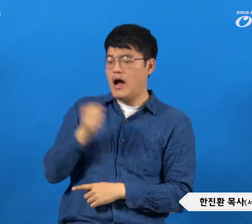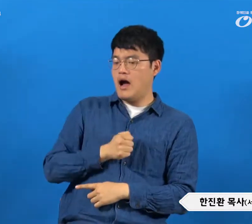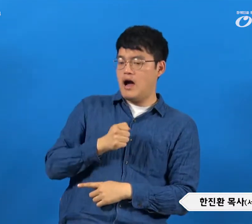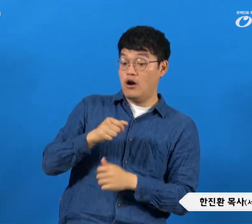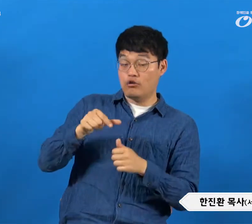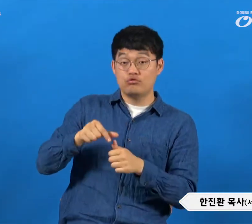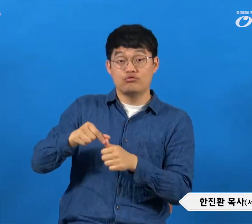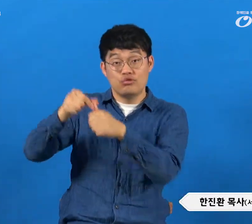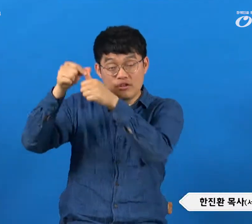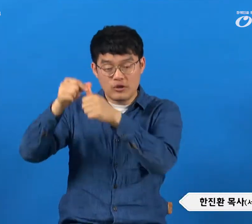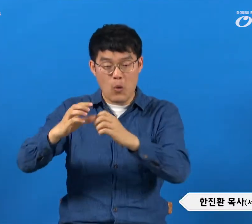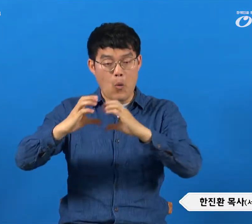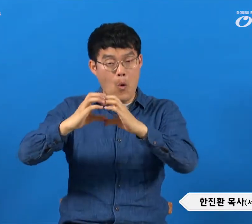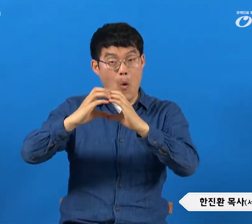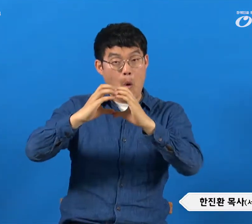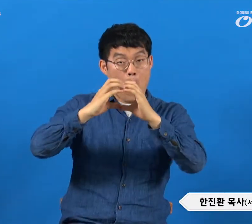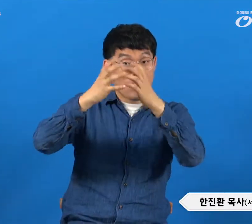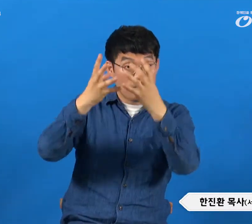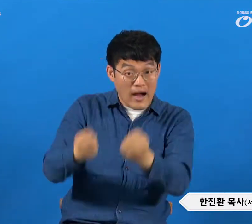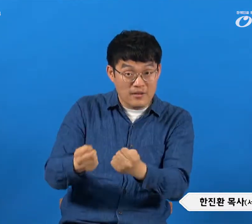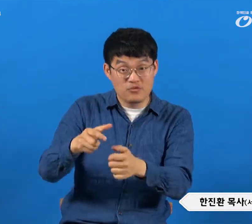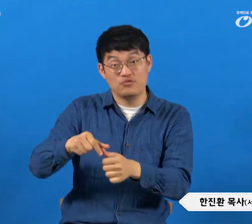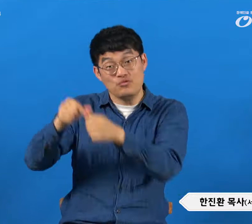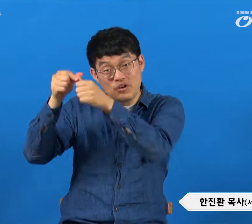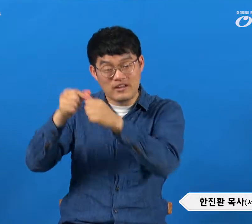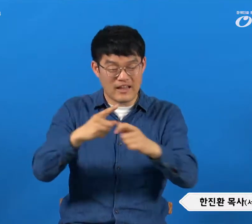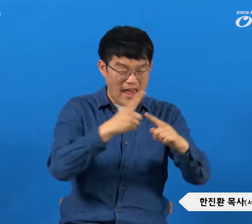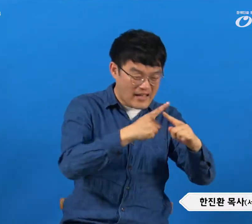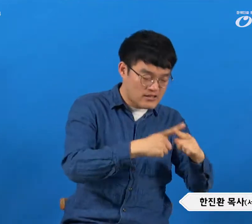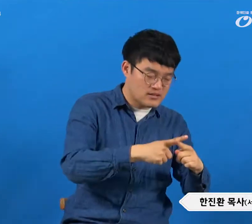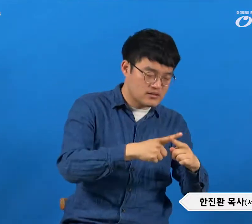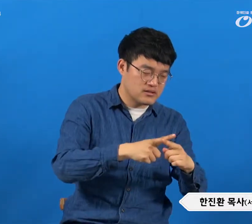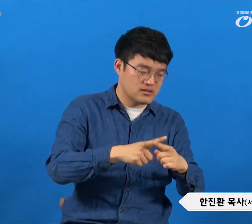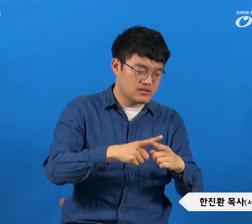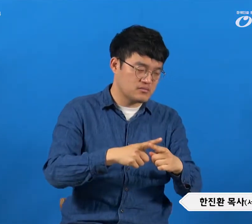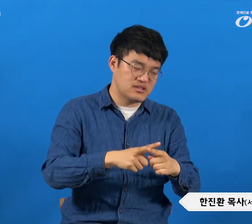아니다. 공표가 많아야 구원받는 것이 아니라는 것을 알게 되었습니다.